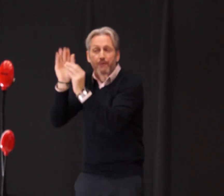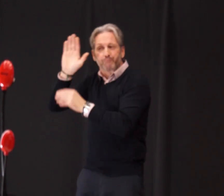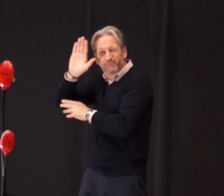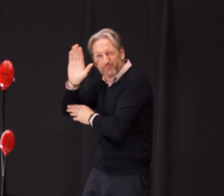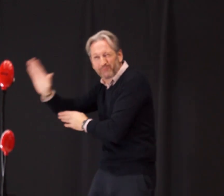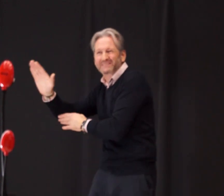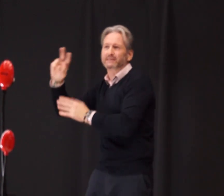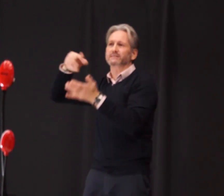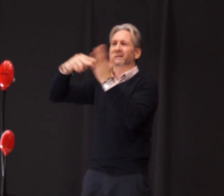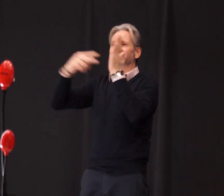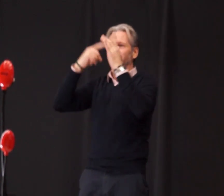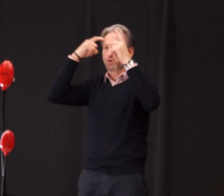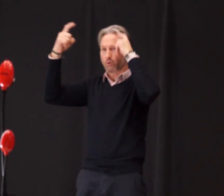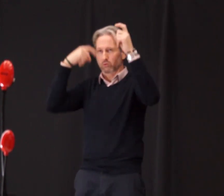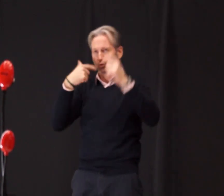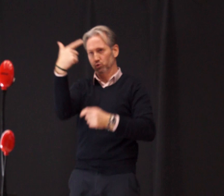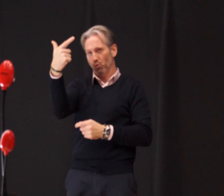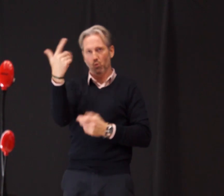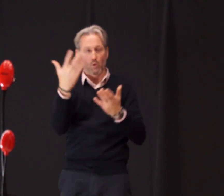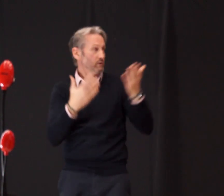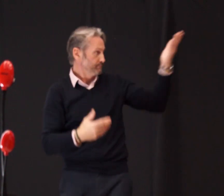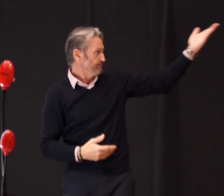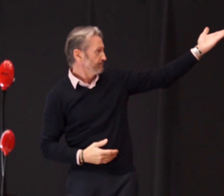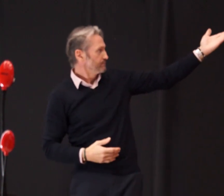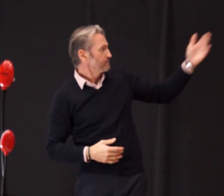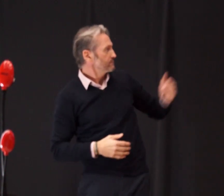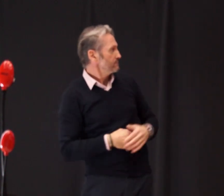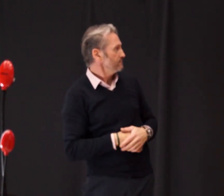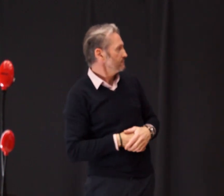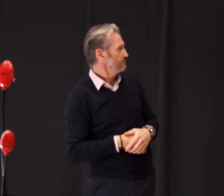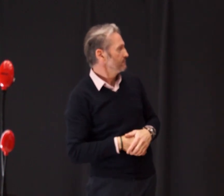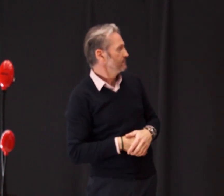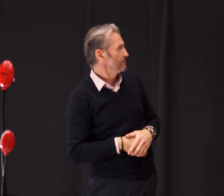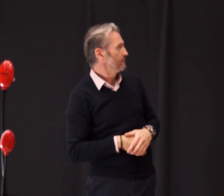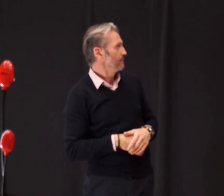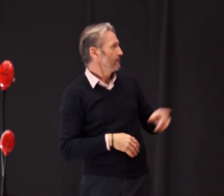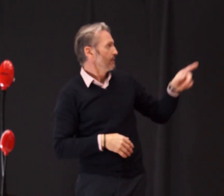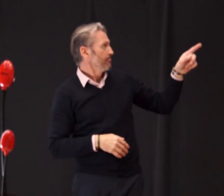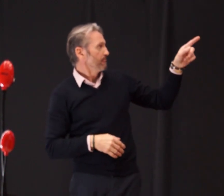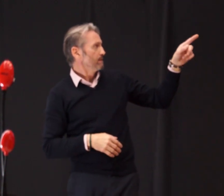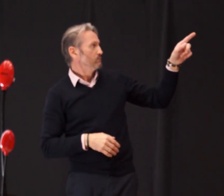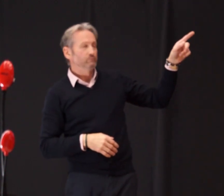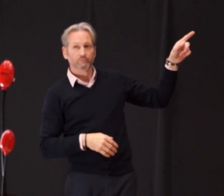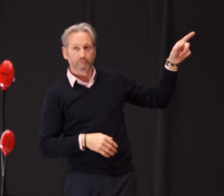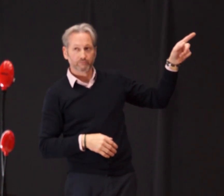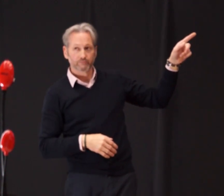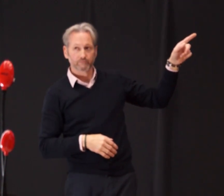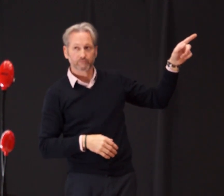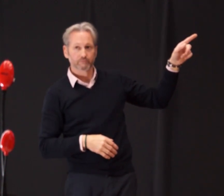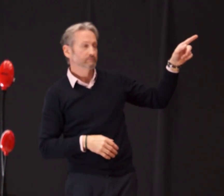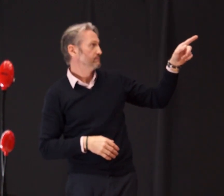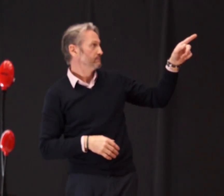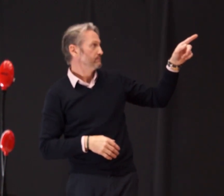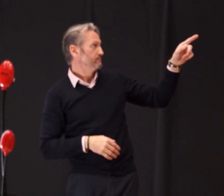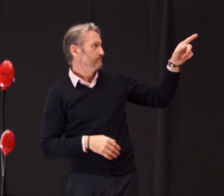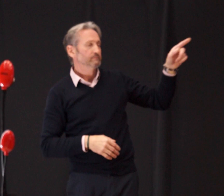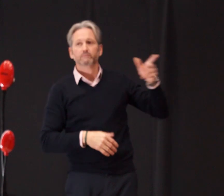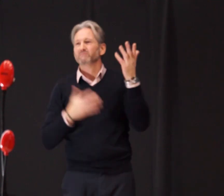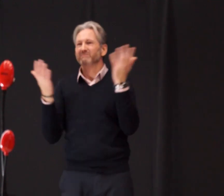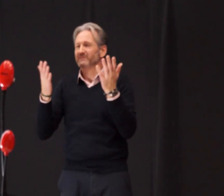étapes, mais il y a quand même des comme la langue du conte est une langue un peu différente, j'ai utilisé des formes différentes. Là, c'est